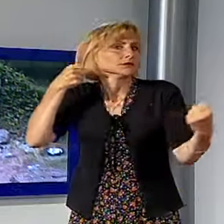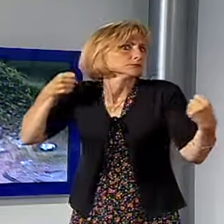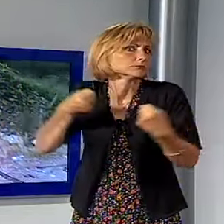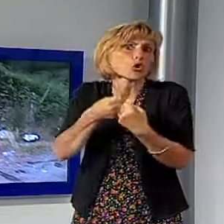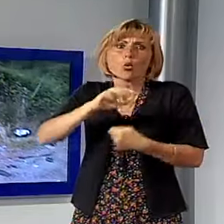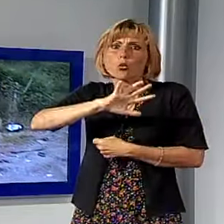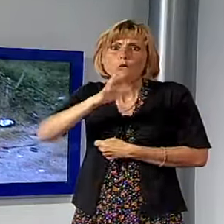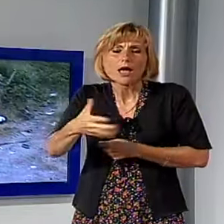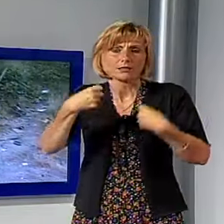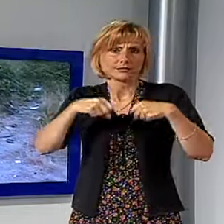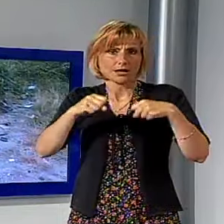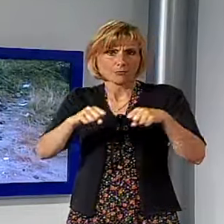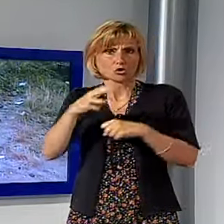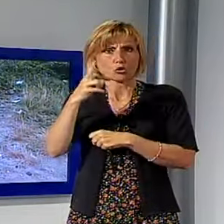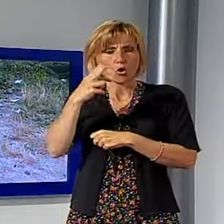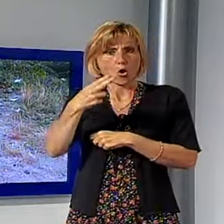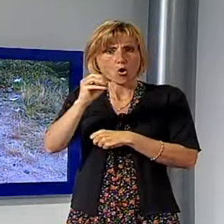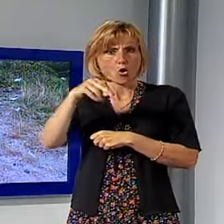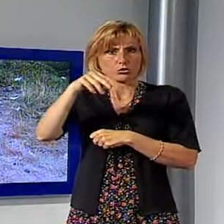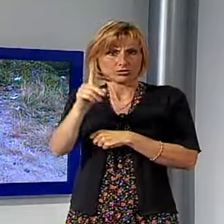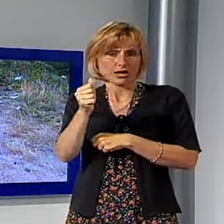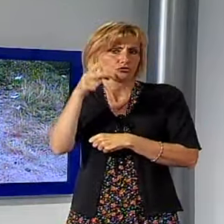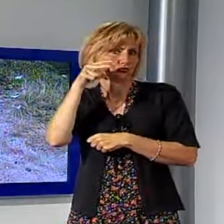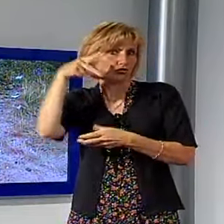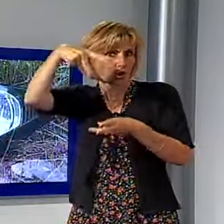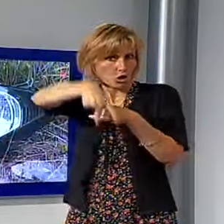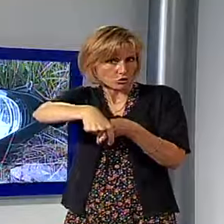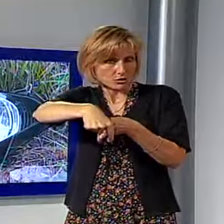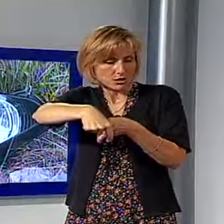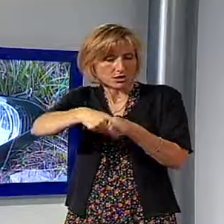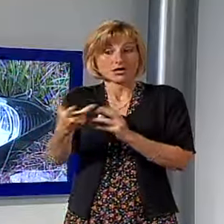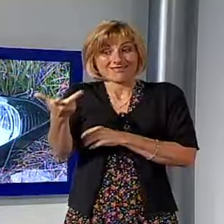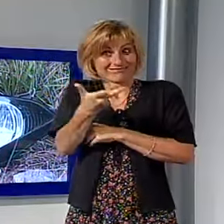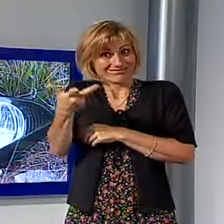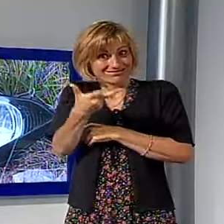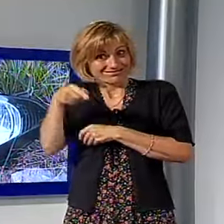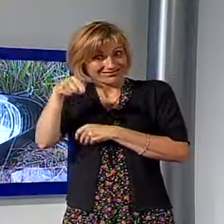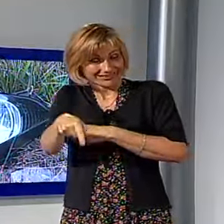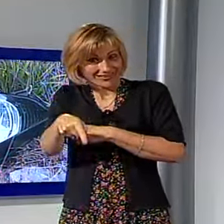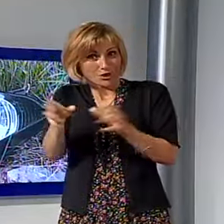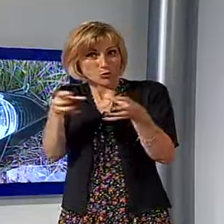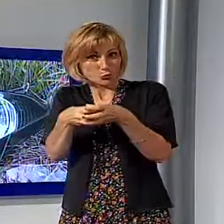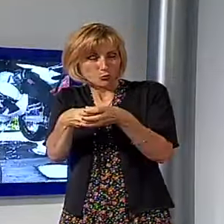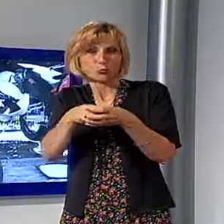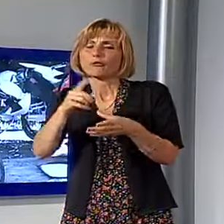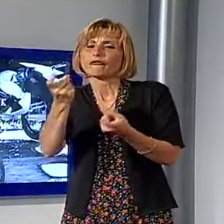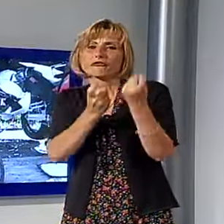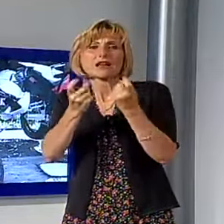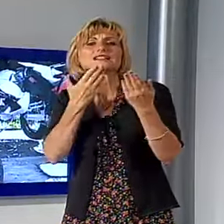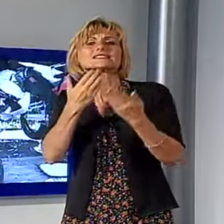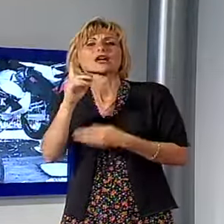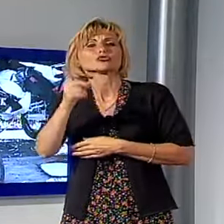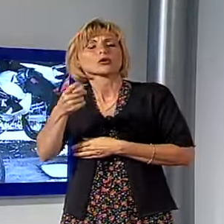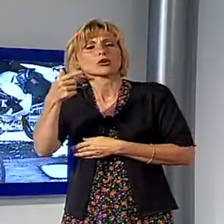un'altra moto, una Honda, con in sella una ragazza. I tre centauri, tutti di San Giuliano Terme, sono stati soccorsi dalle